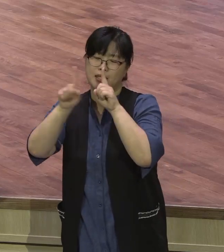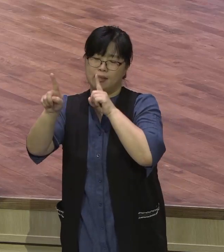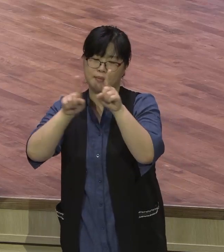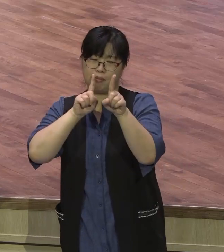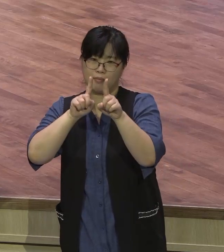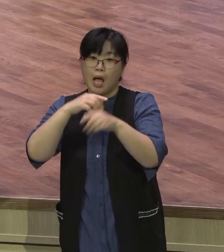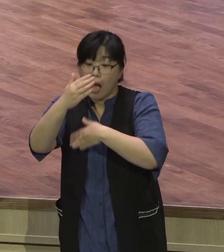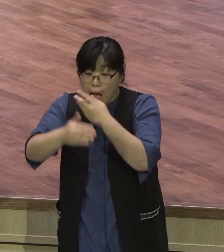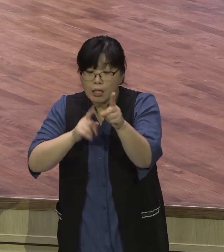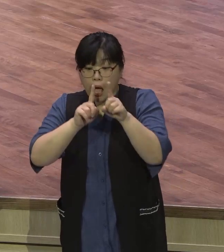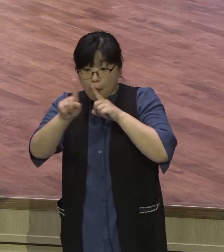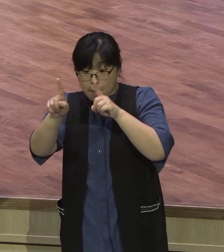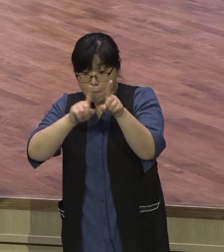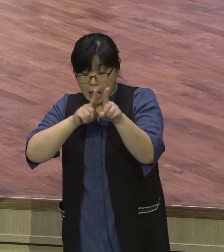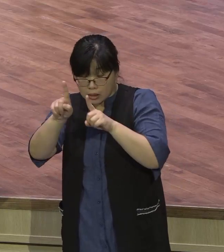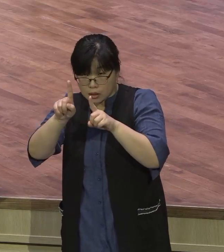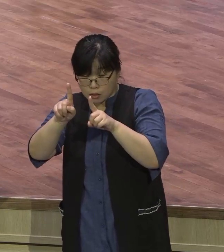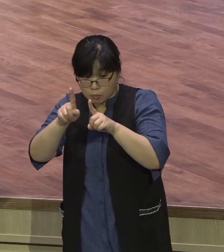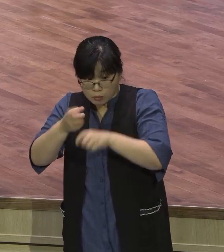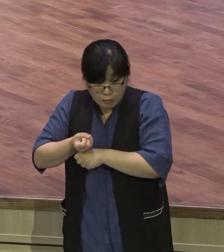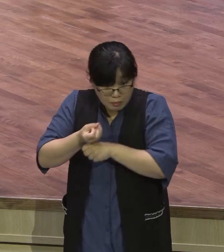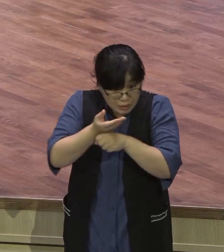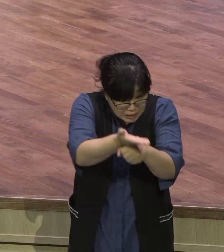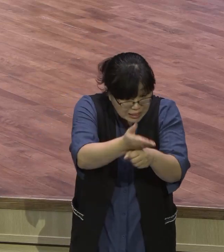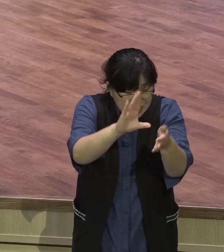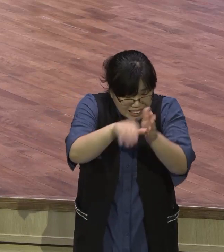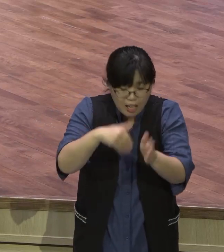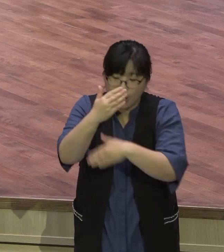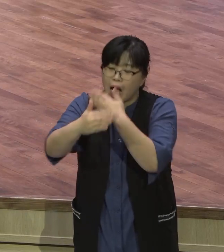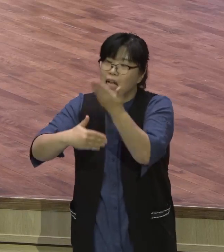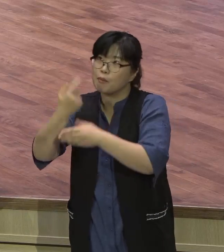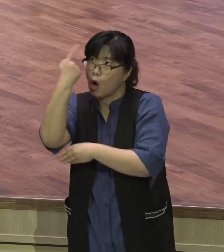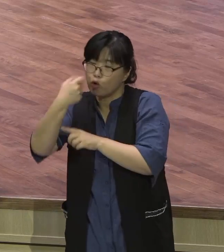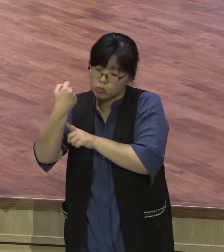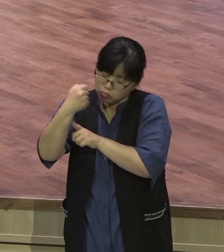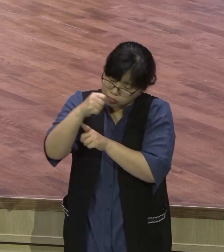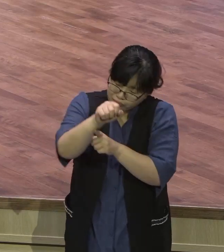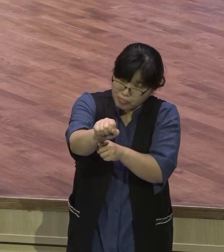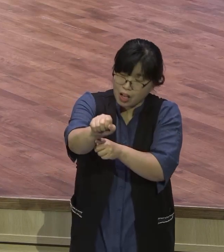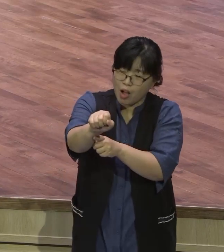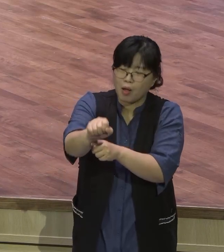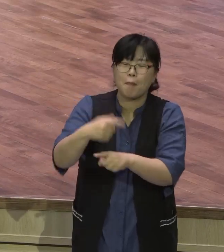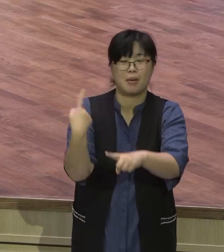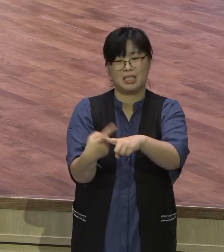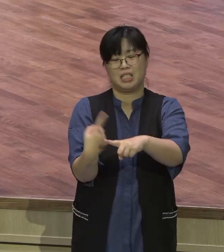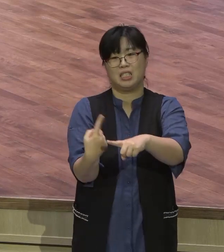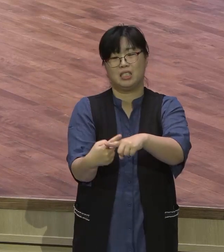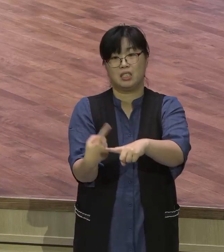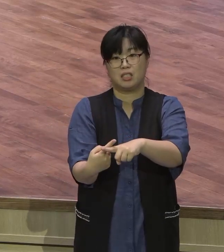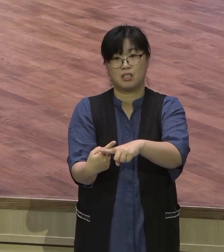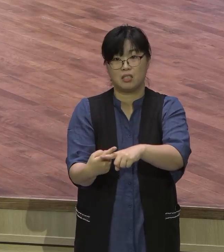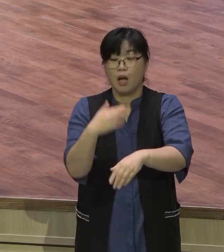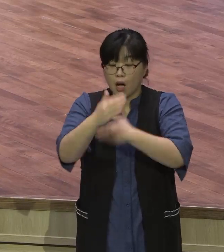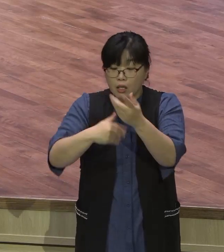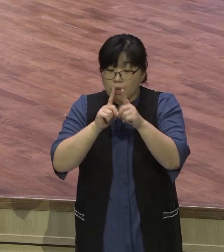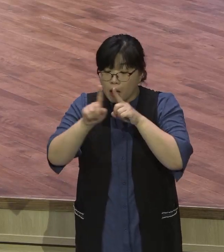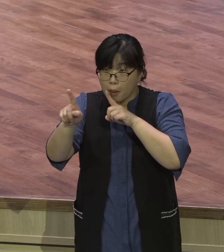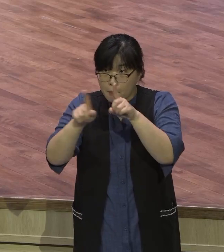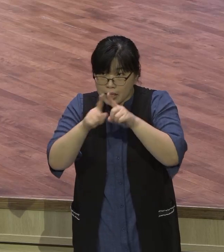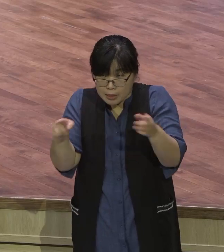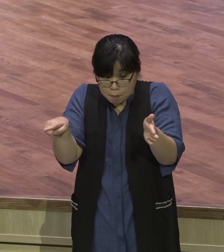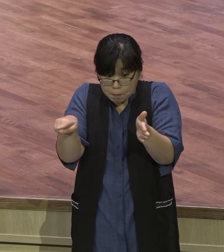말씀 안에 지혜와 지식과 보호가 감추어져 있다 말씀 그래서 이 중요한 말씀을 사단은